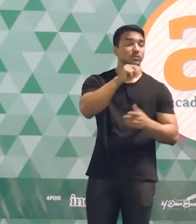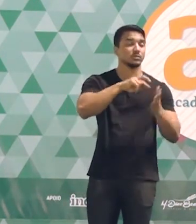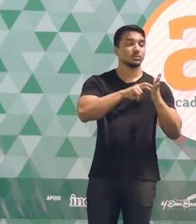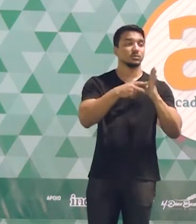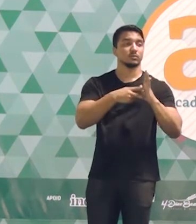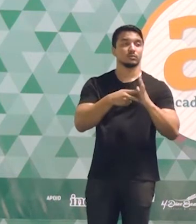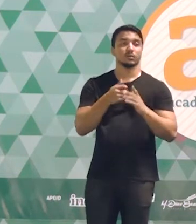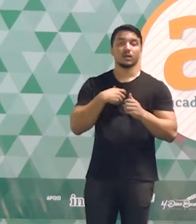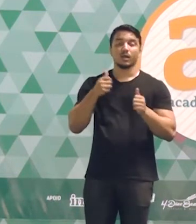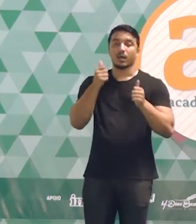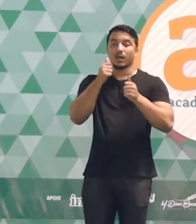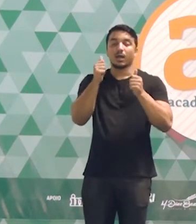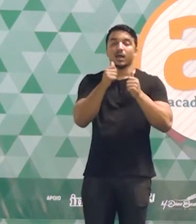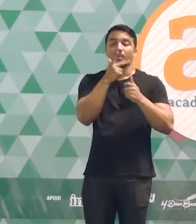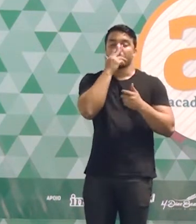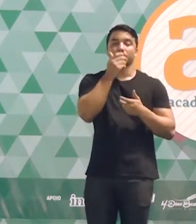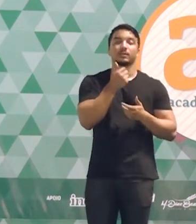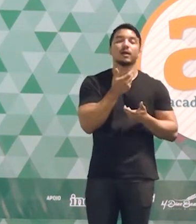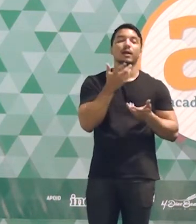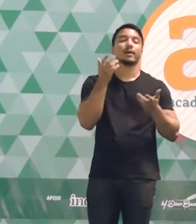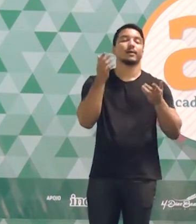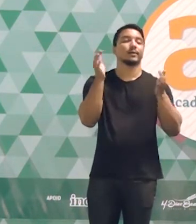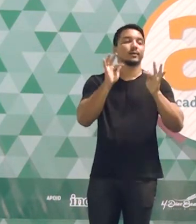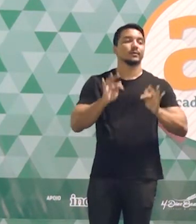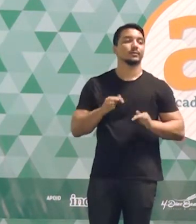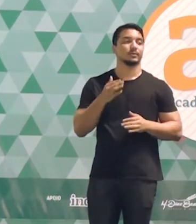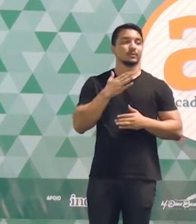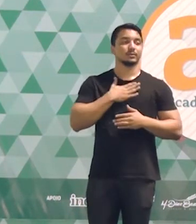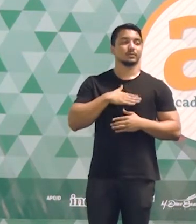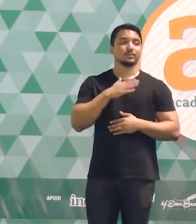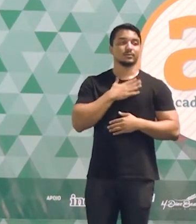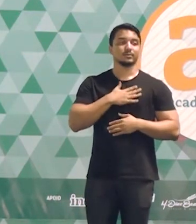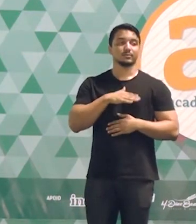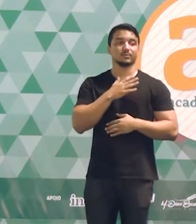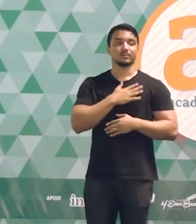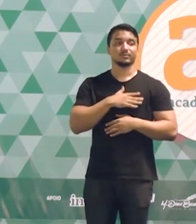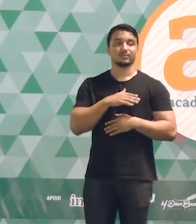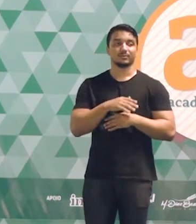dizer alegria, né? Alegre, né?